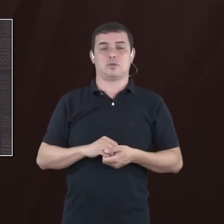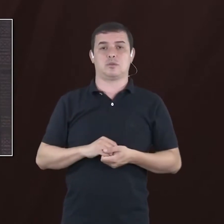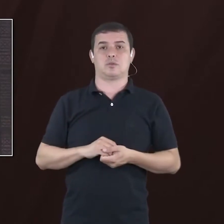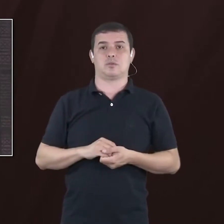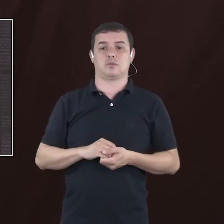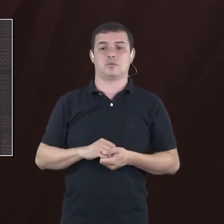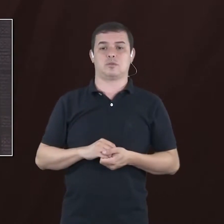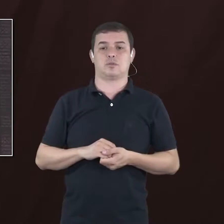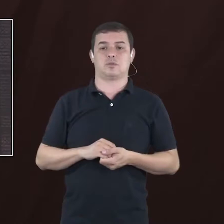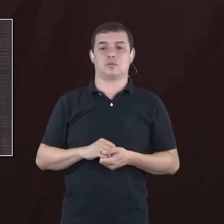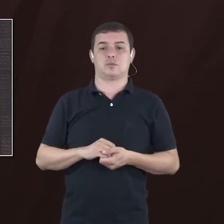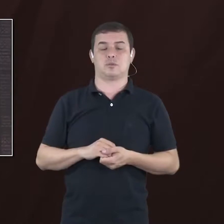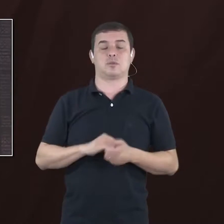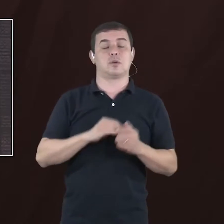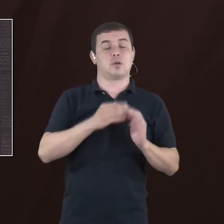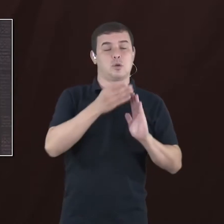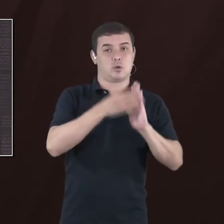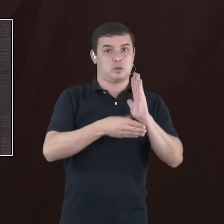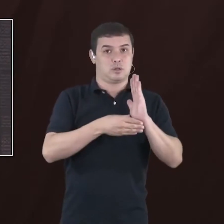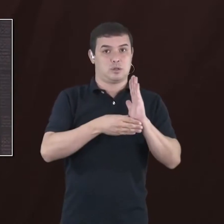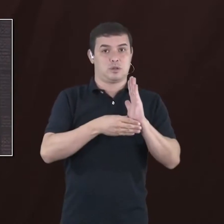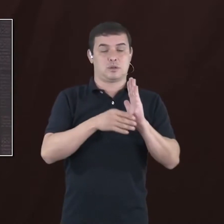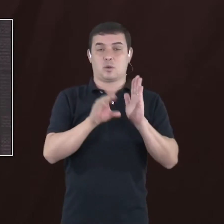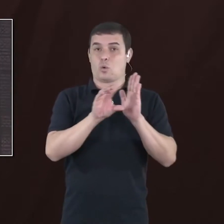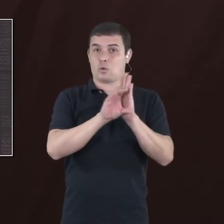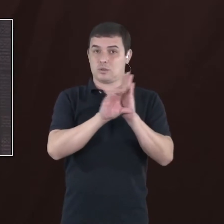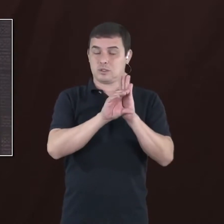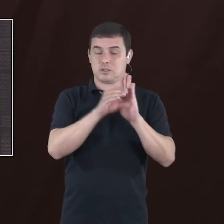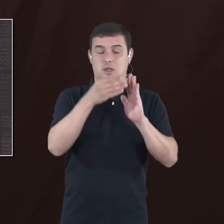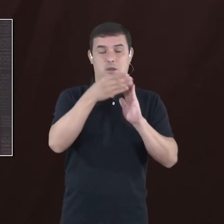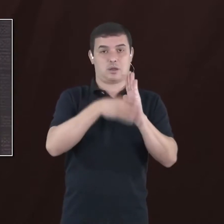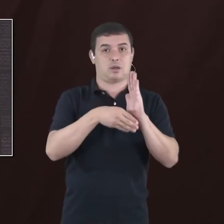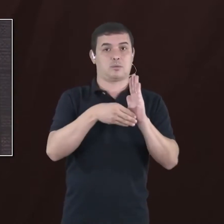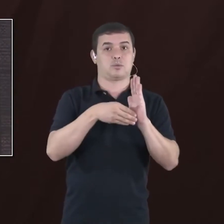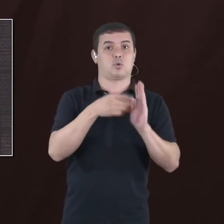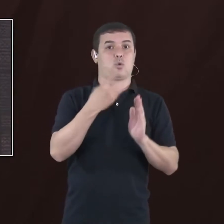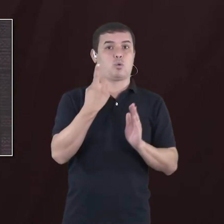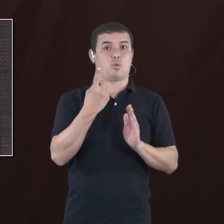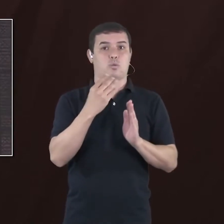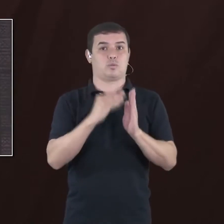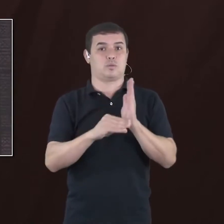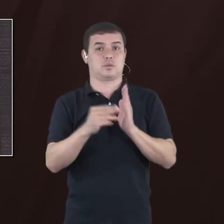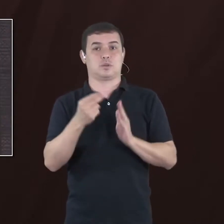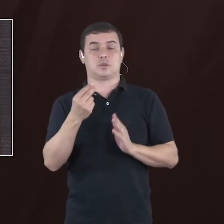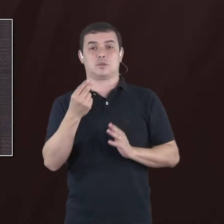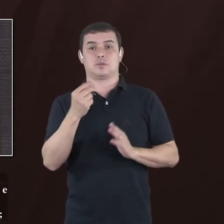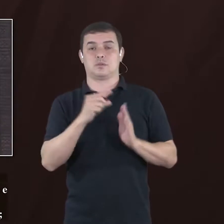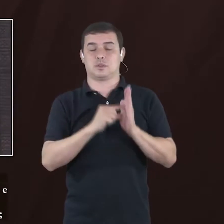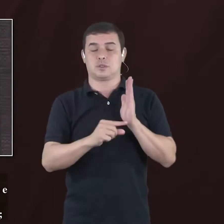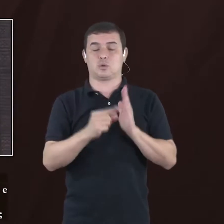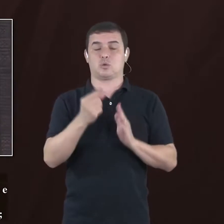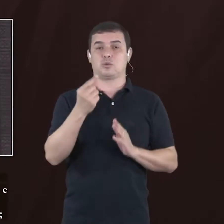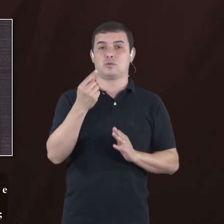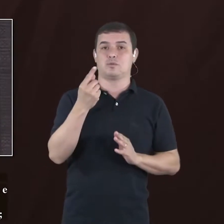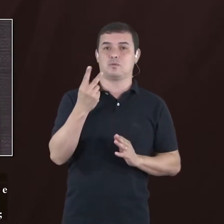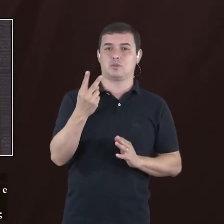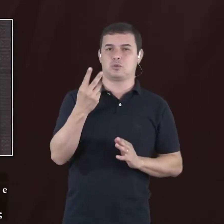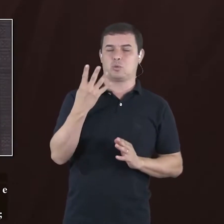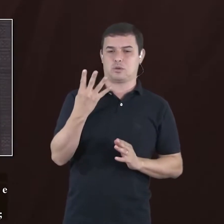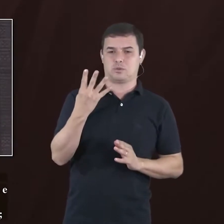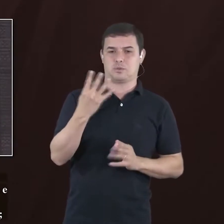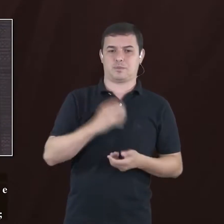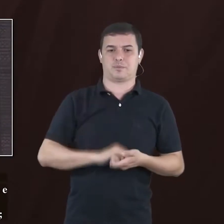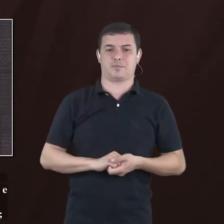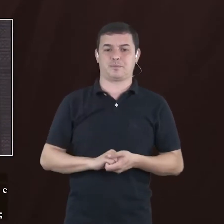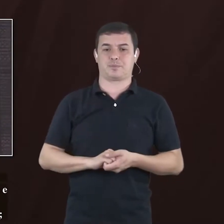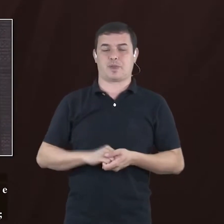mencionar, Colossenses 1, 24, agora me regozijo nos meus sofrimentos por vós e preencho